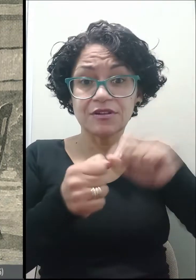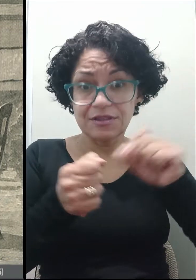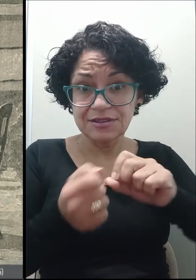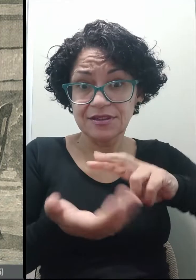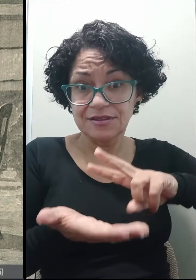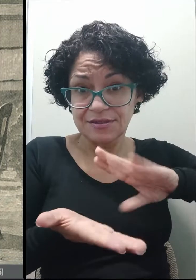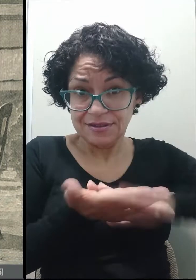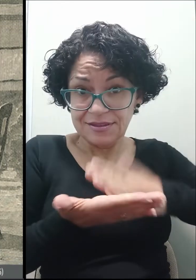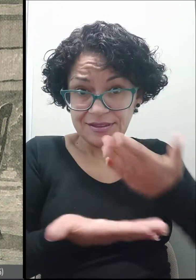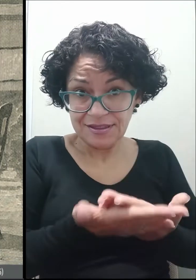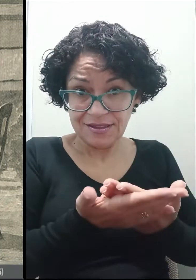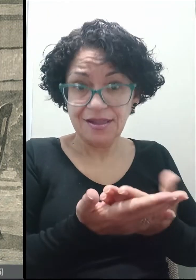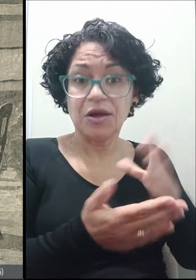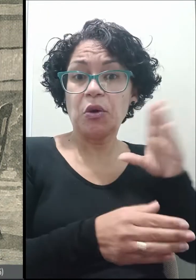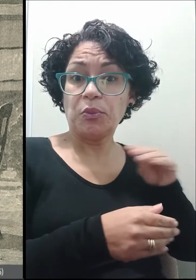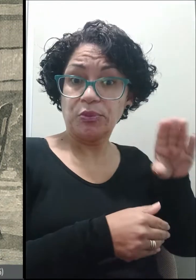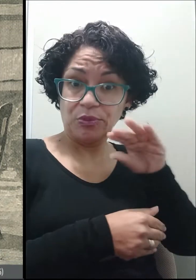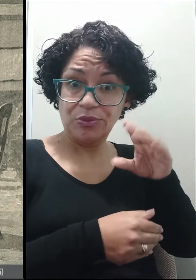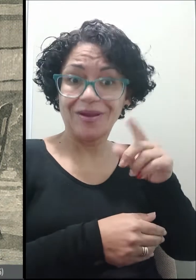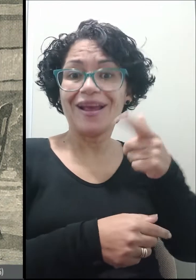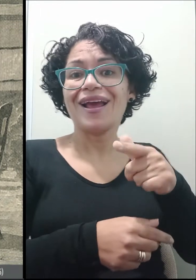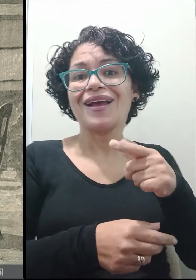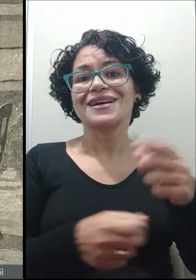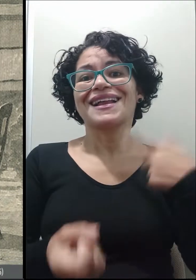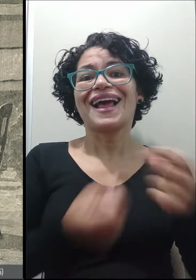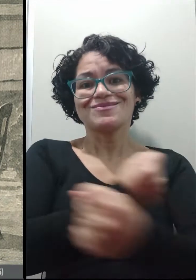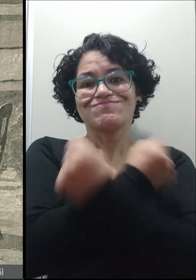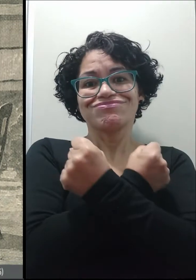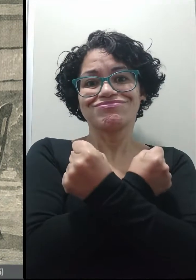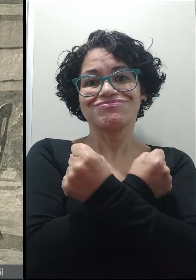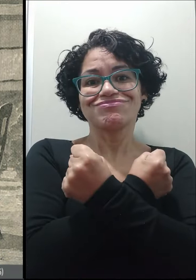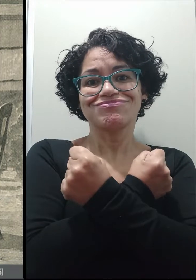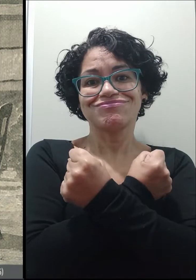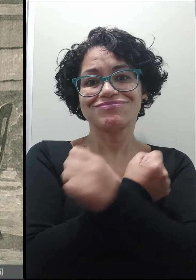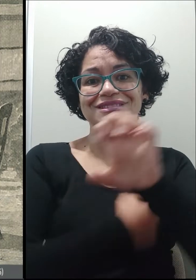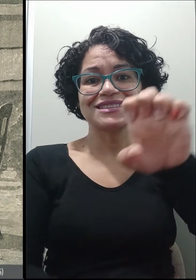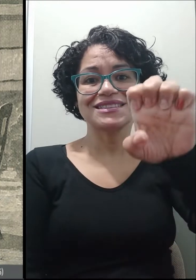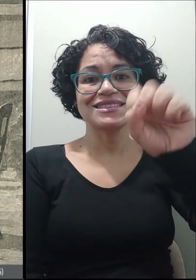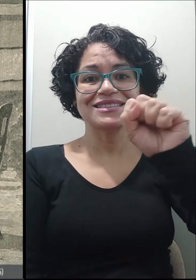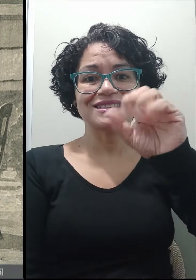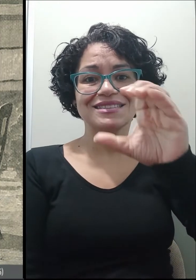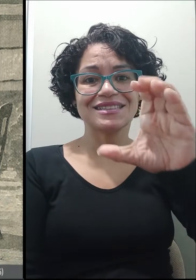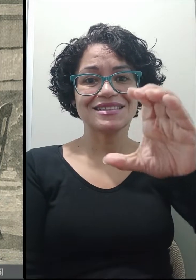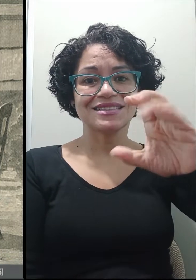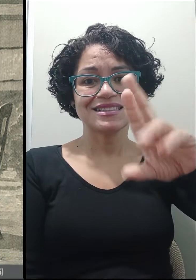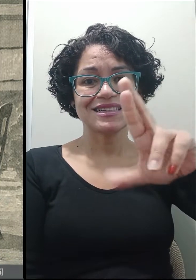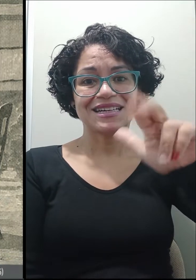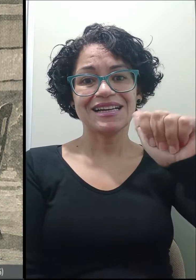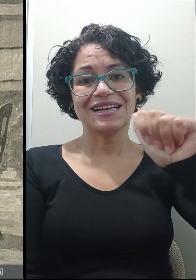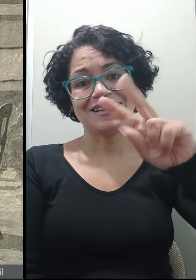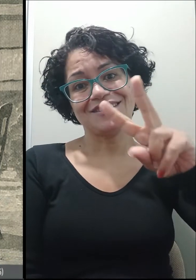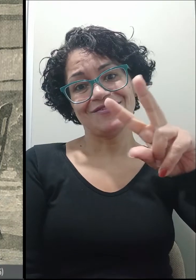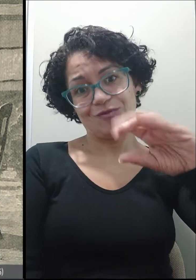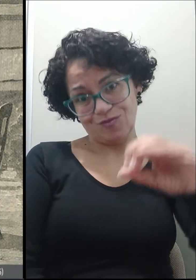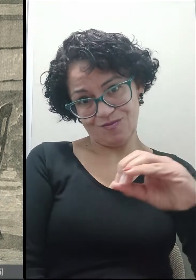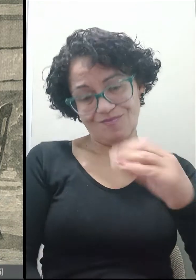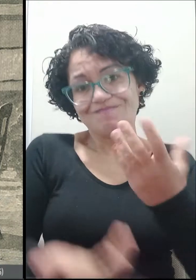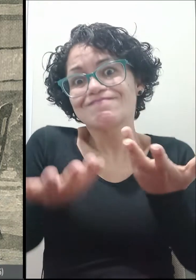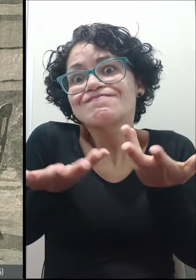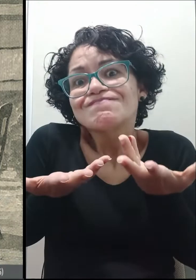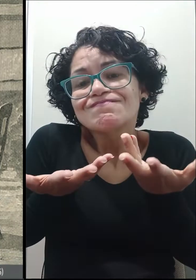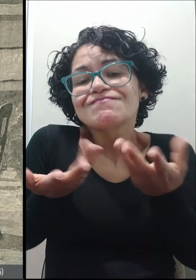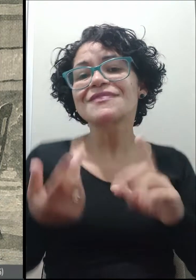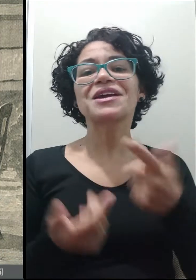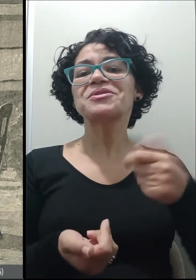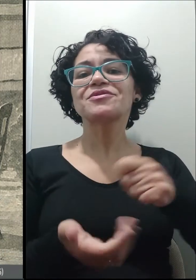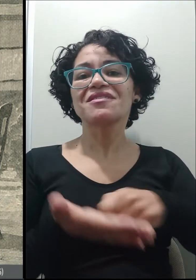intérprete se justifica pela classe social que ele ocupava. Grande parte deles era de origem